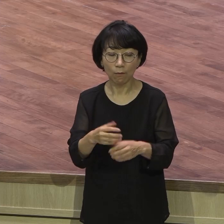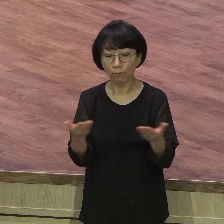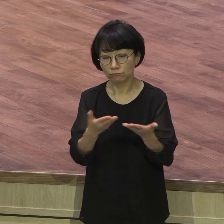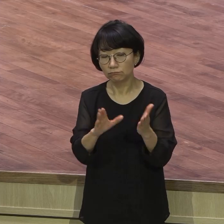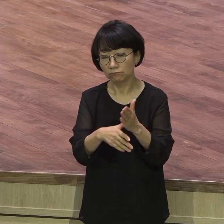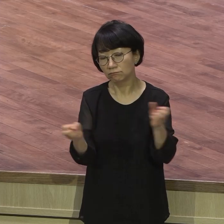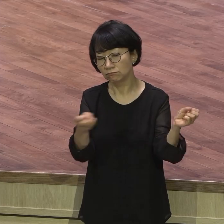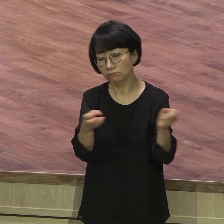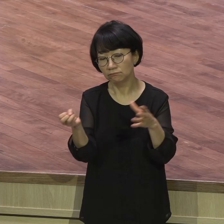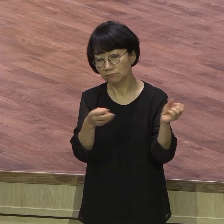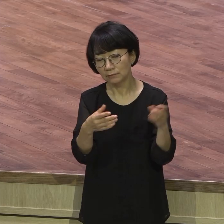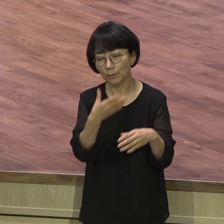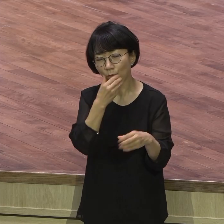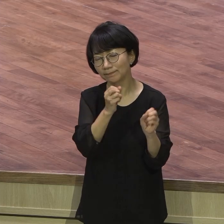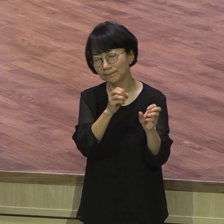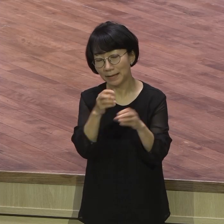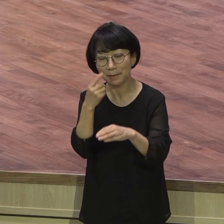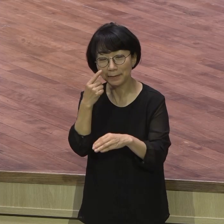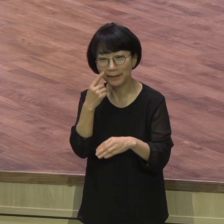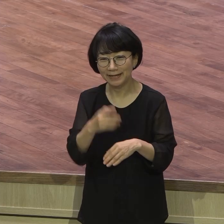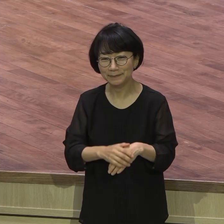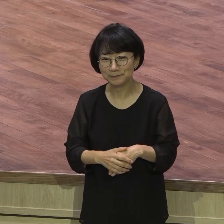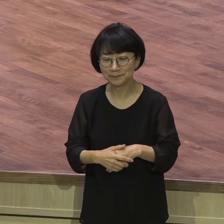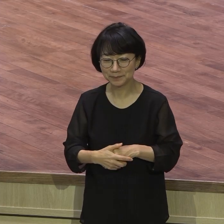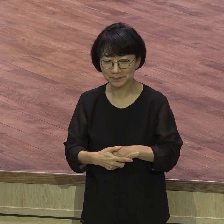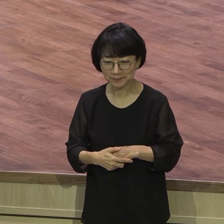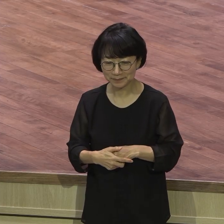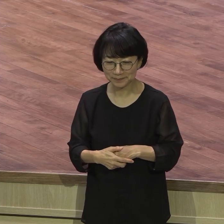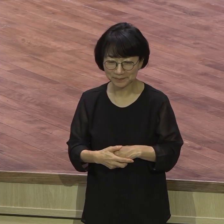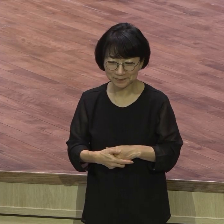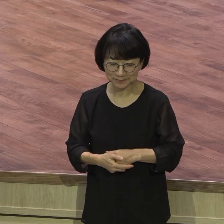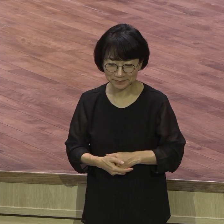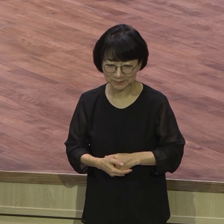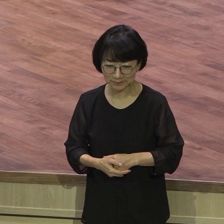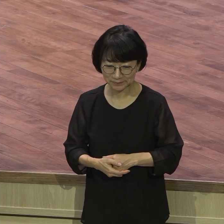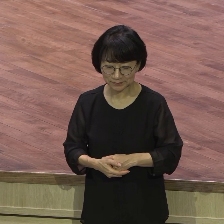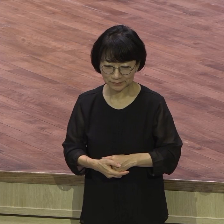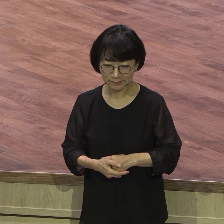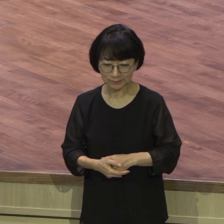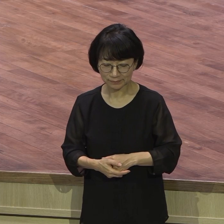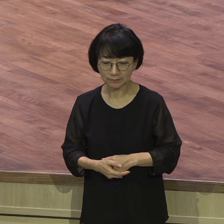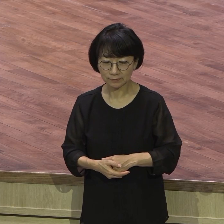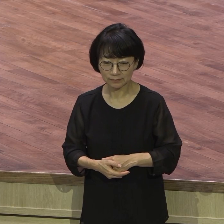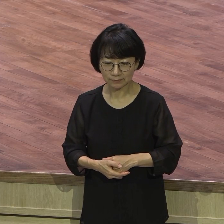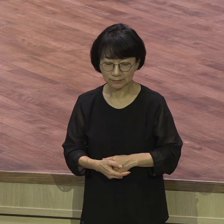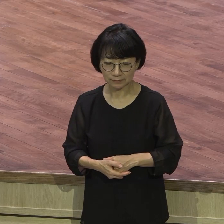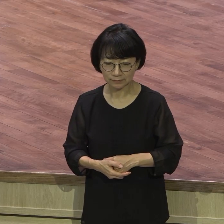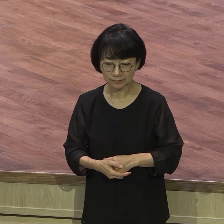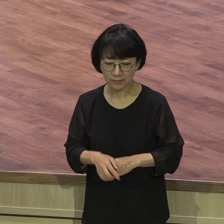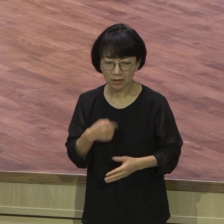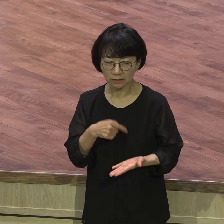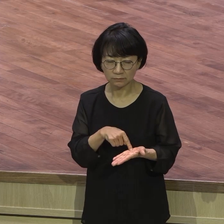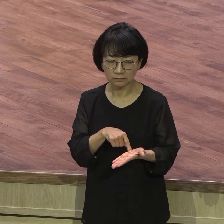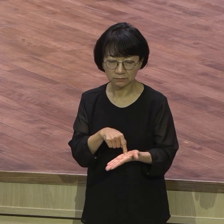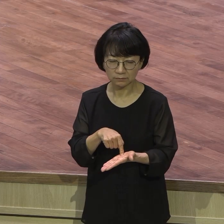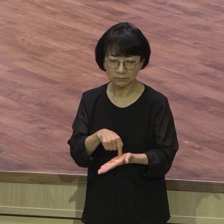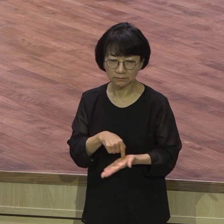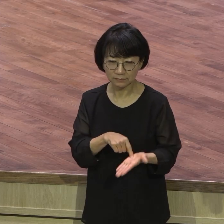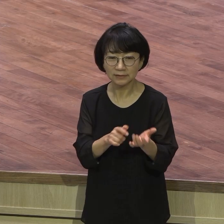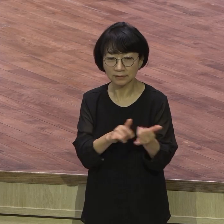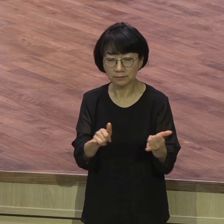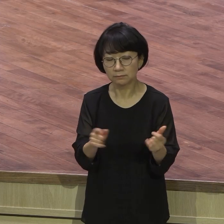대단히 감사하죠 말 걸어주는 사람도 없는데 그 선물도 주고